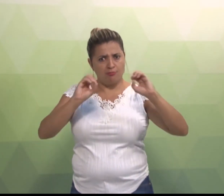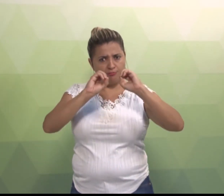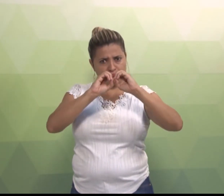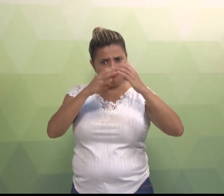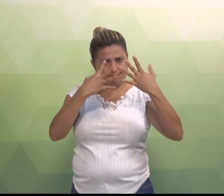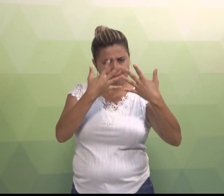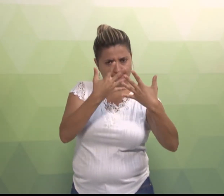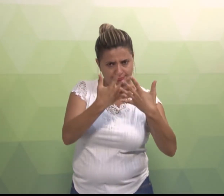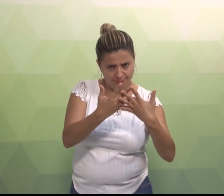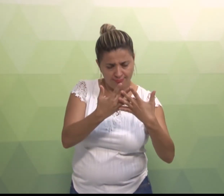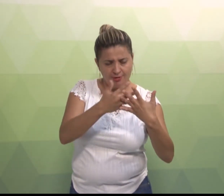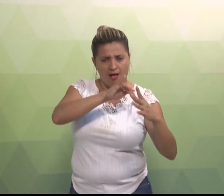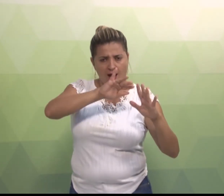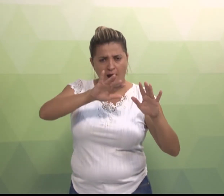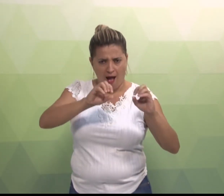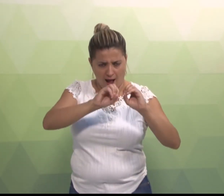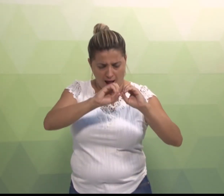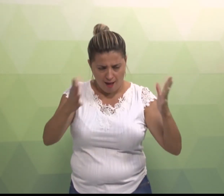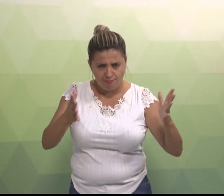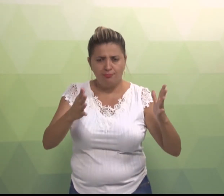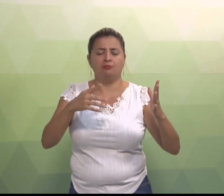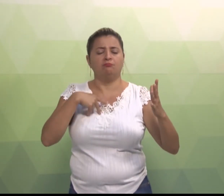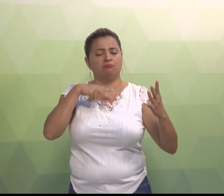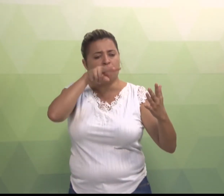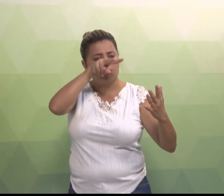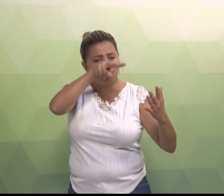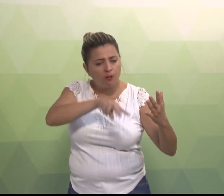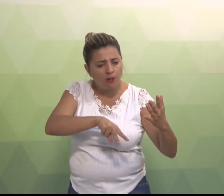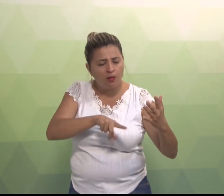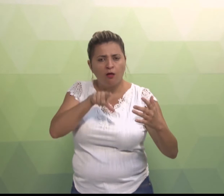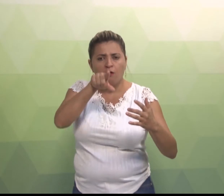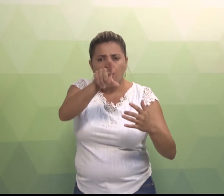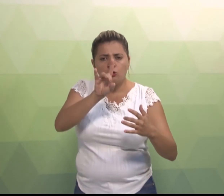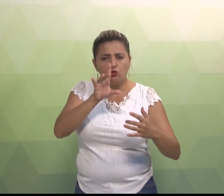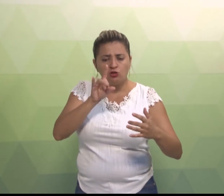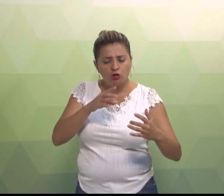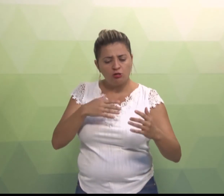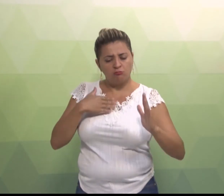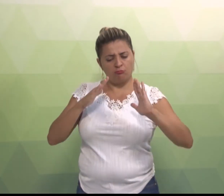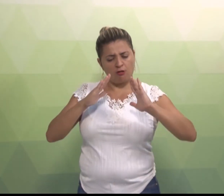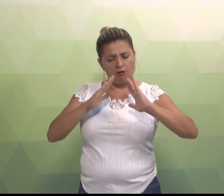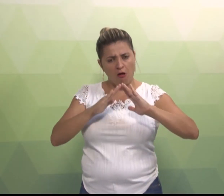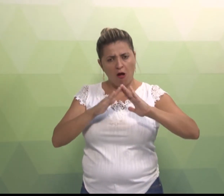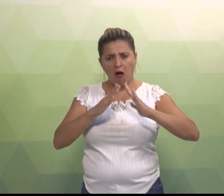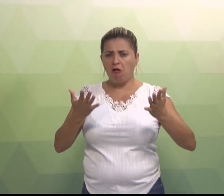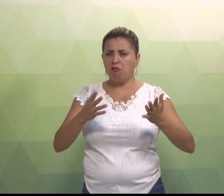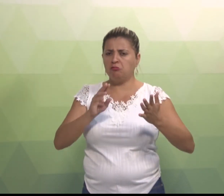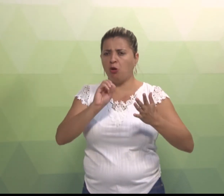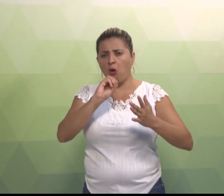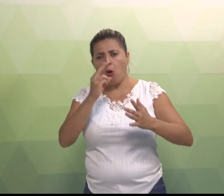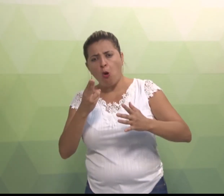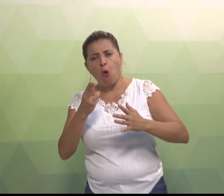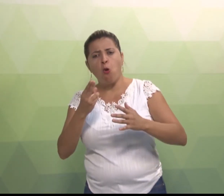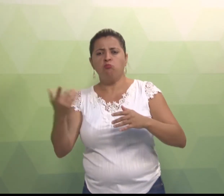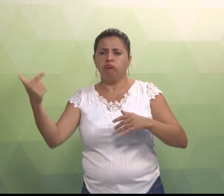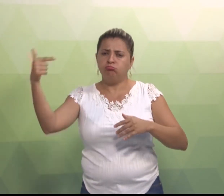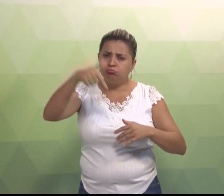sinal. Então, utilizando esse slide, leiam as frases e treinem sozinho em casa, ou